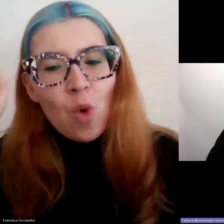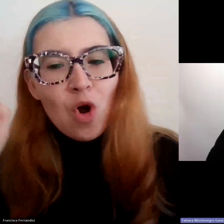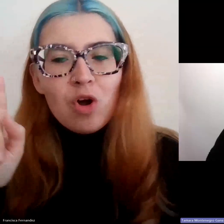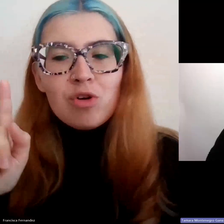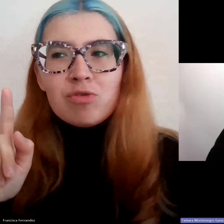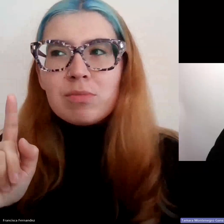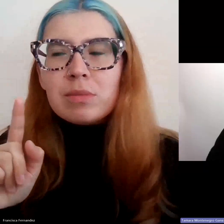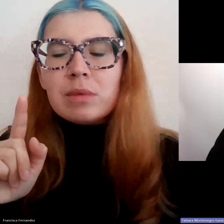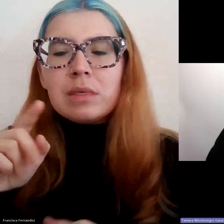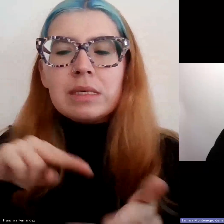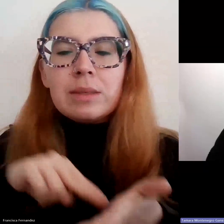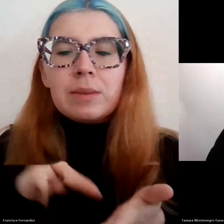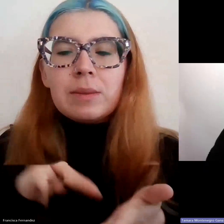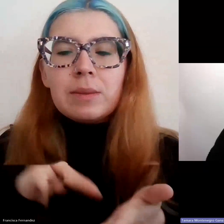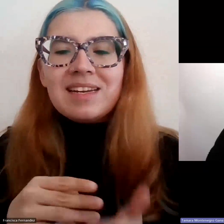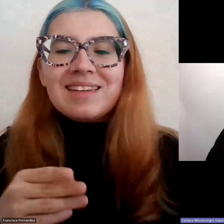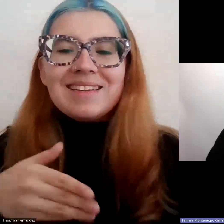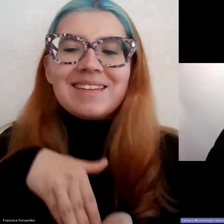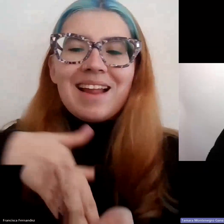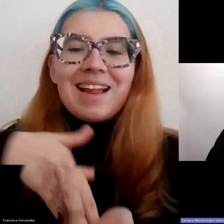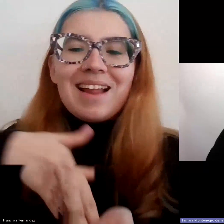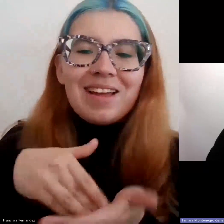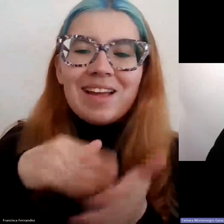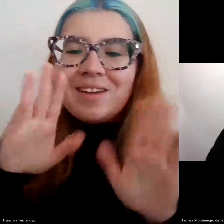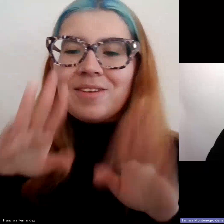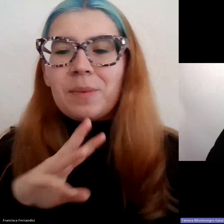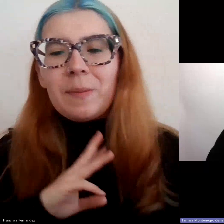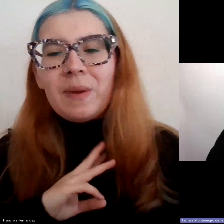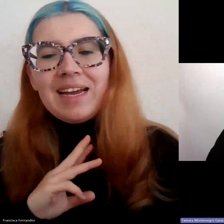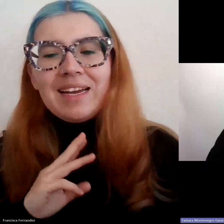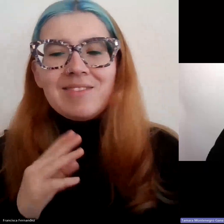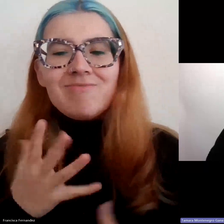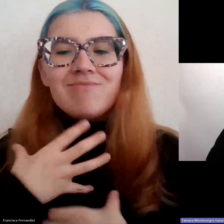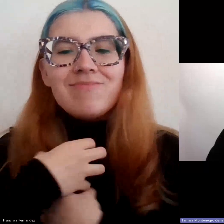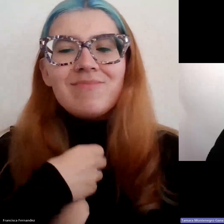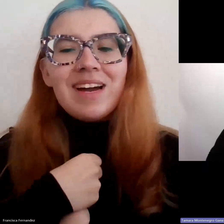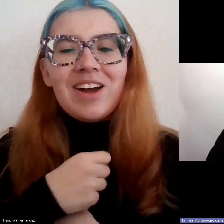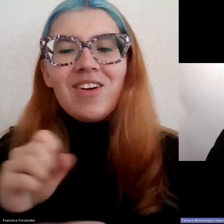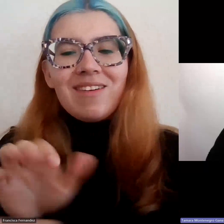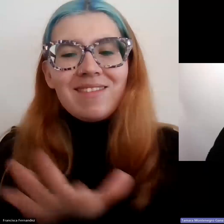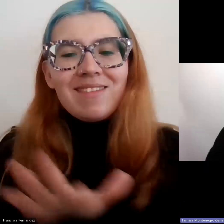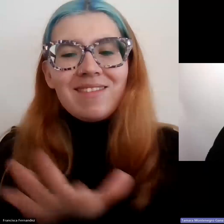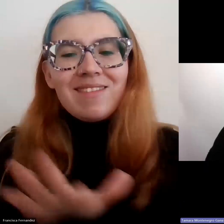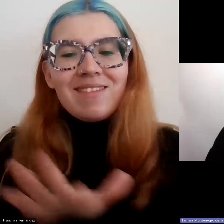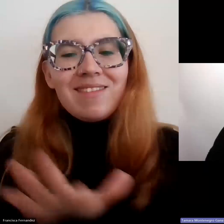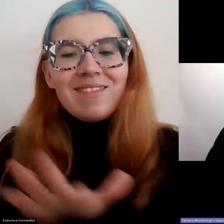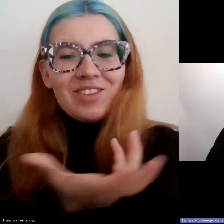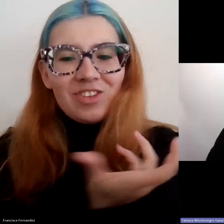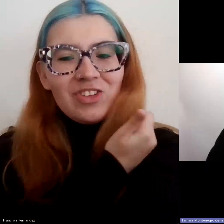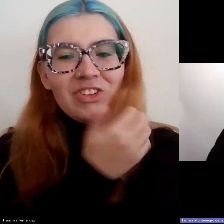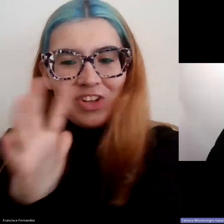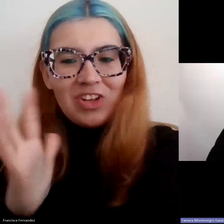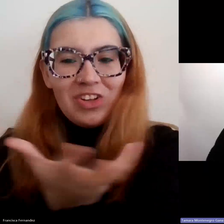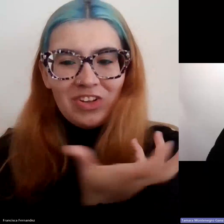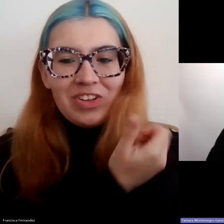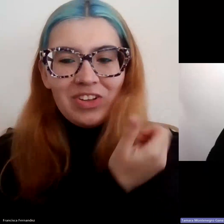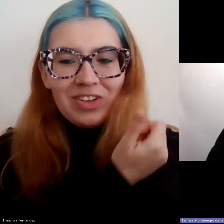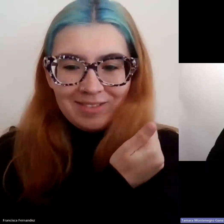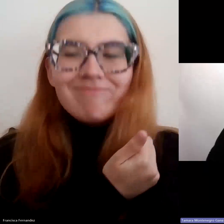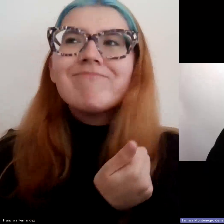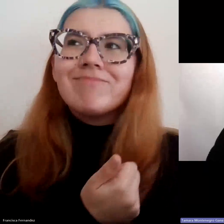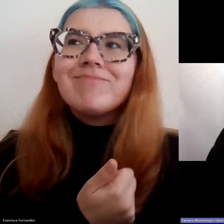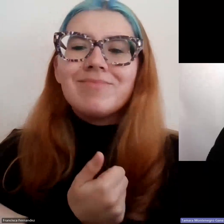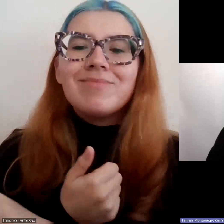que también eran sordos, pero también se sentían como débiles en el tema de su identidad, de